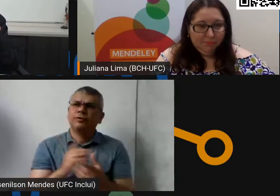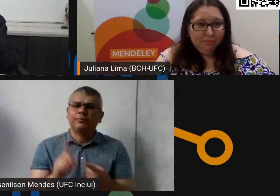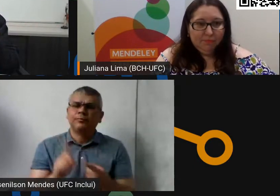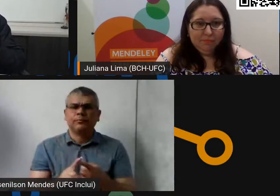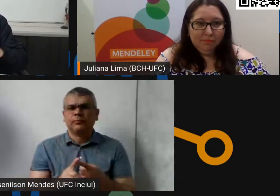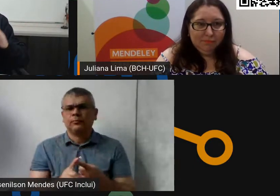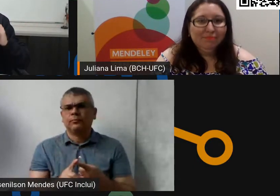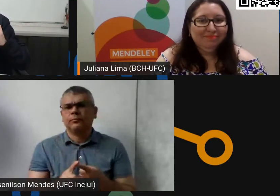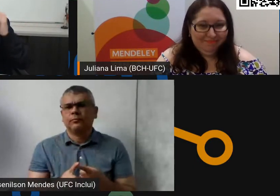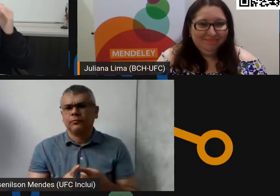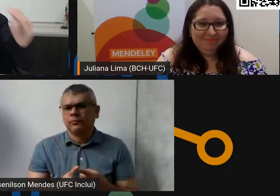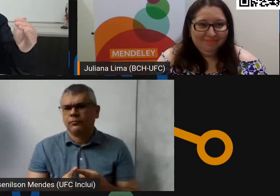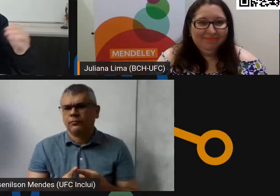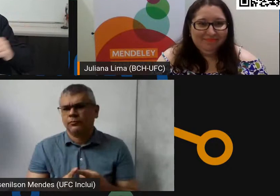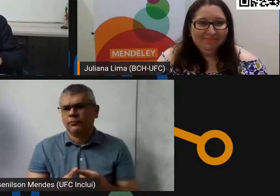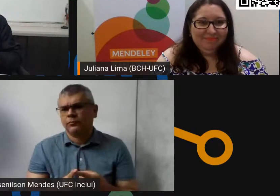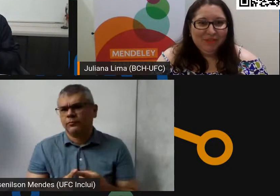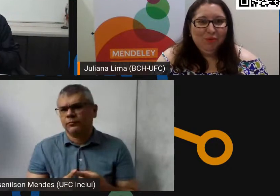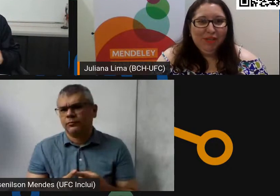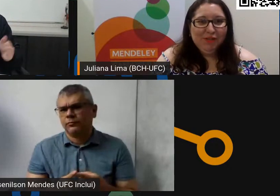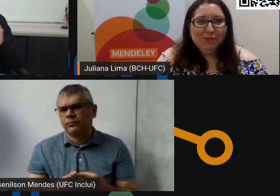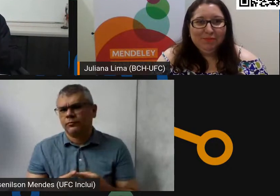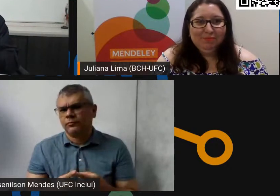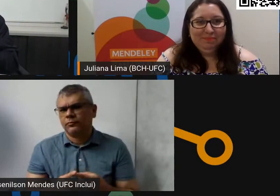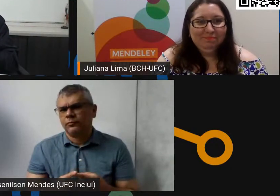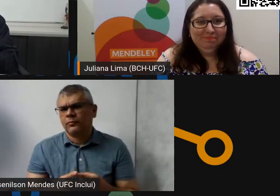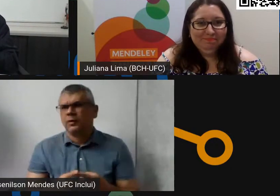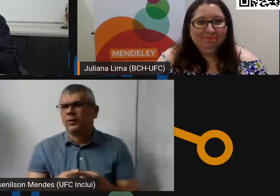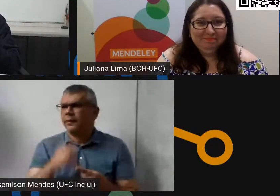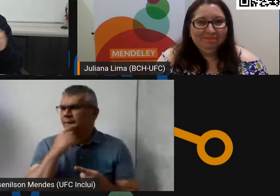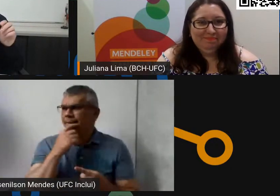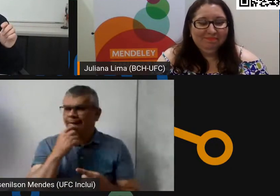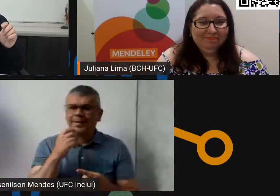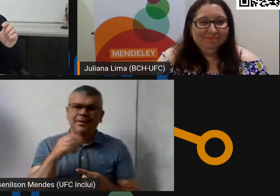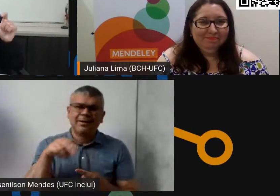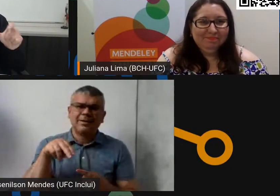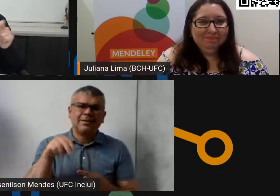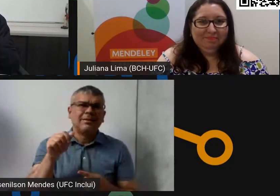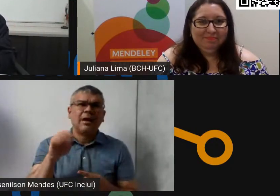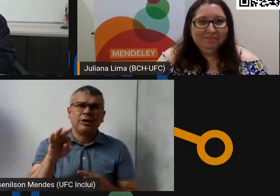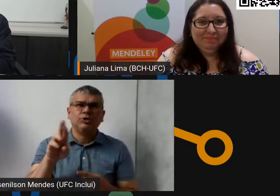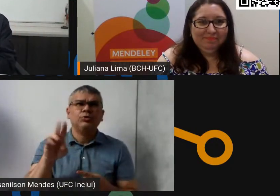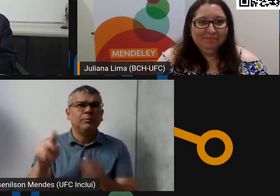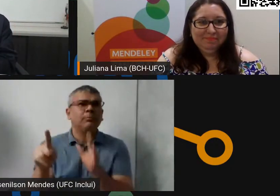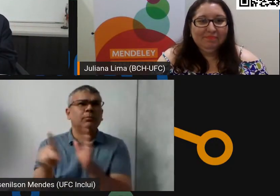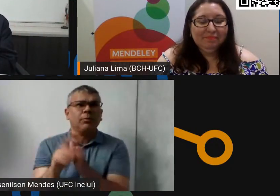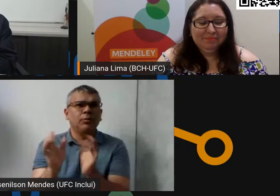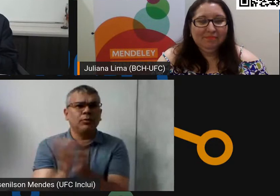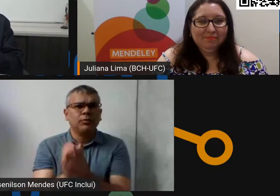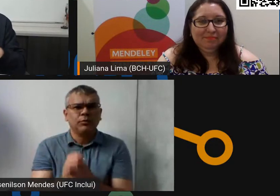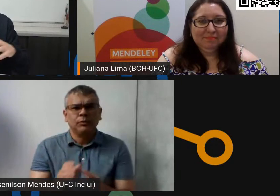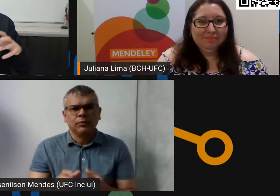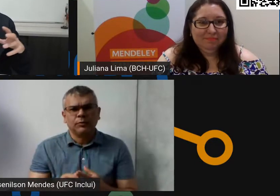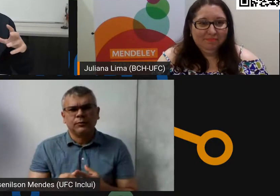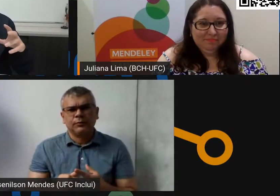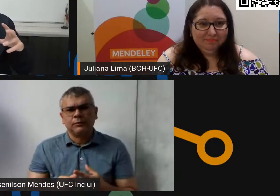Scientific Data, eu acho que é do grupo Nature, e a outra é da Ovir, Dayton Brief.